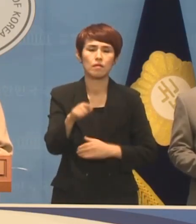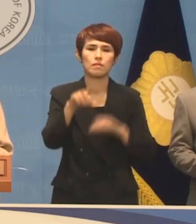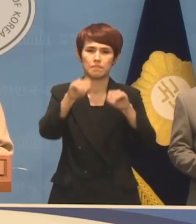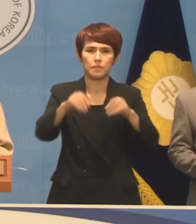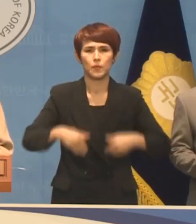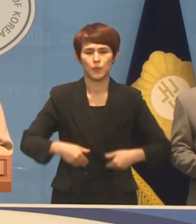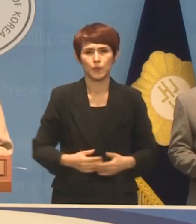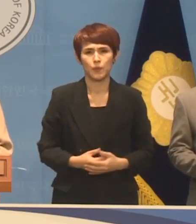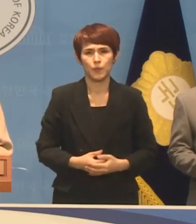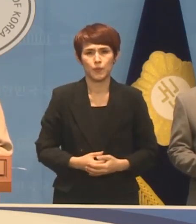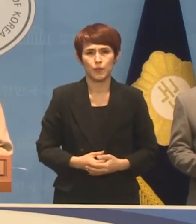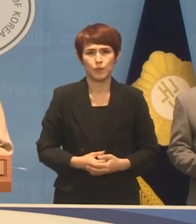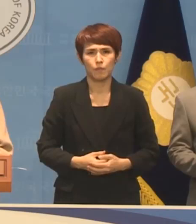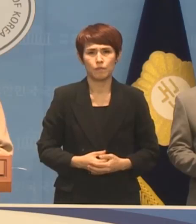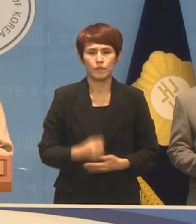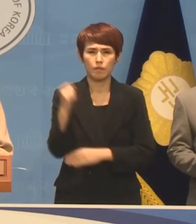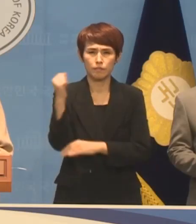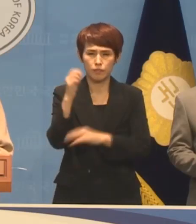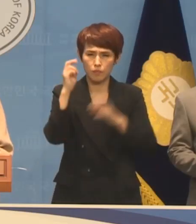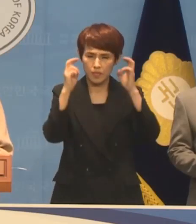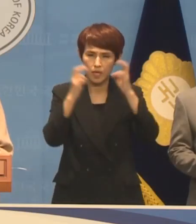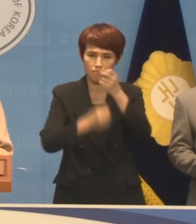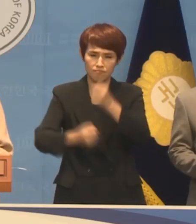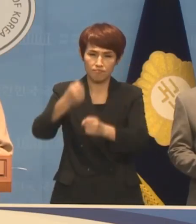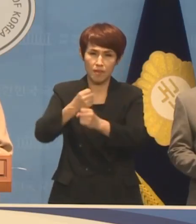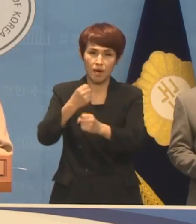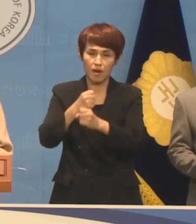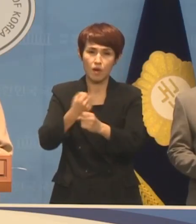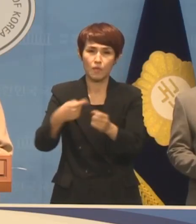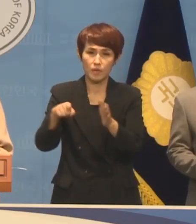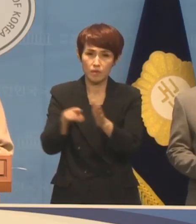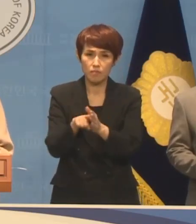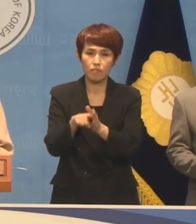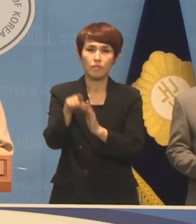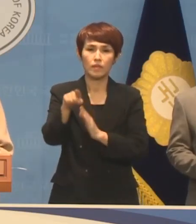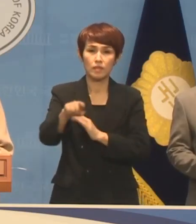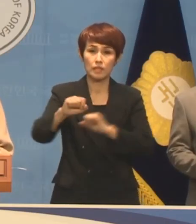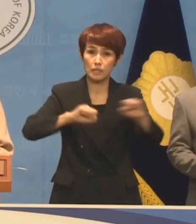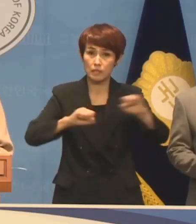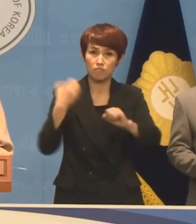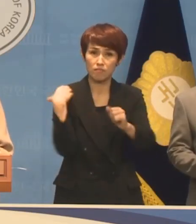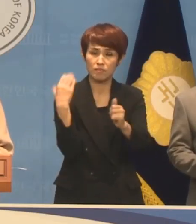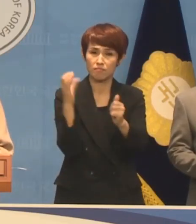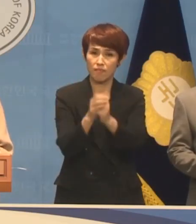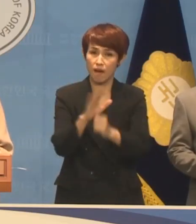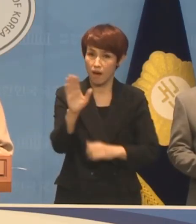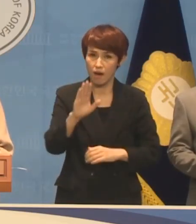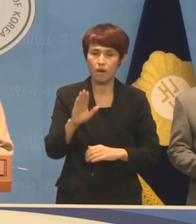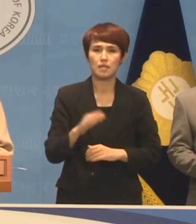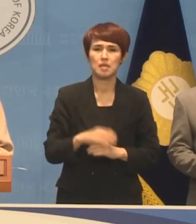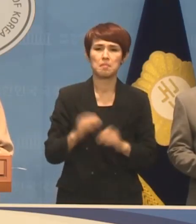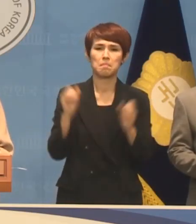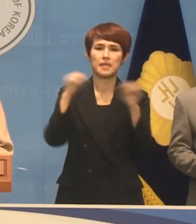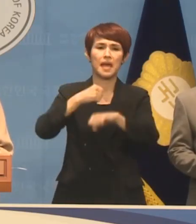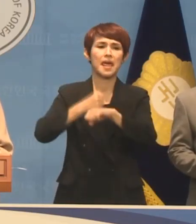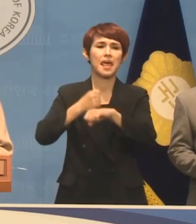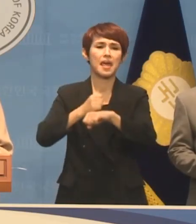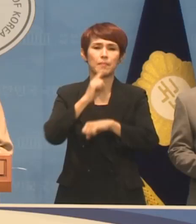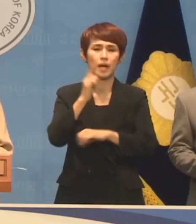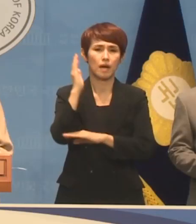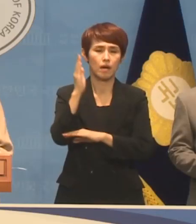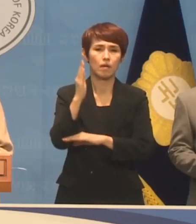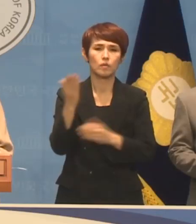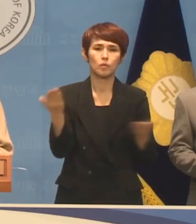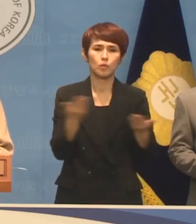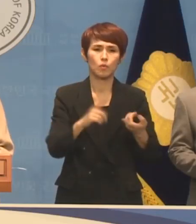합니다. 부실금융기관 정상화라는 본연의 임무를 외면하고 파산을 언급하며 노동조합을 압박하는